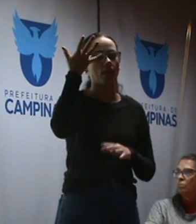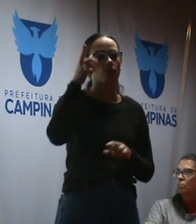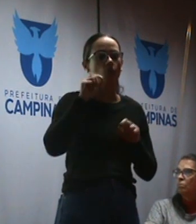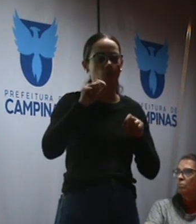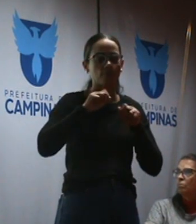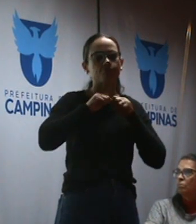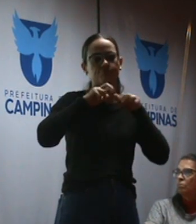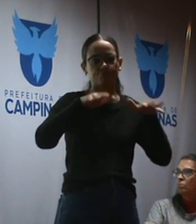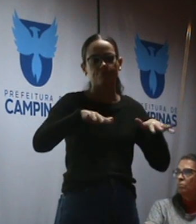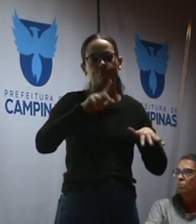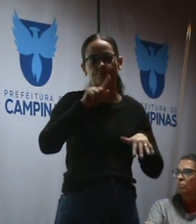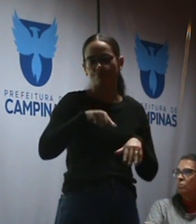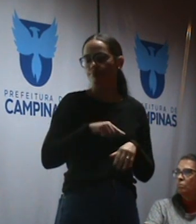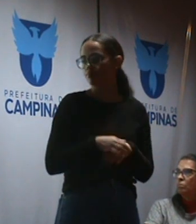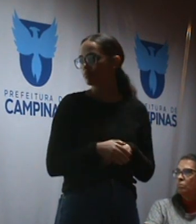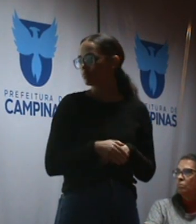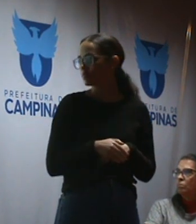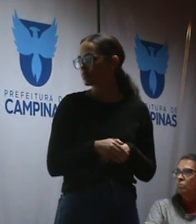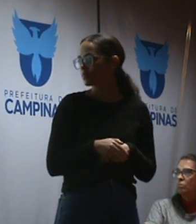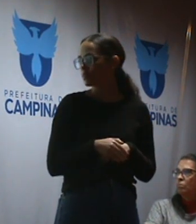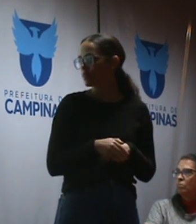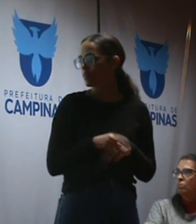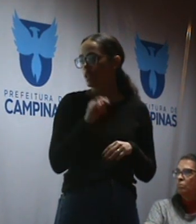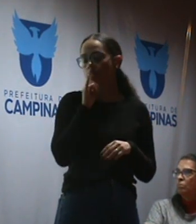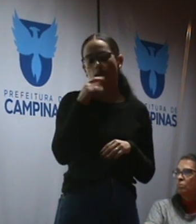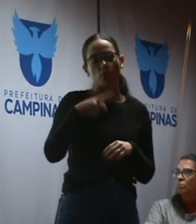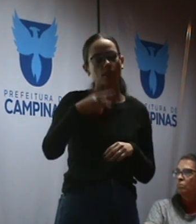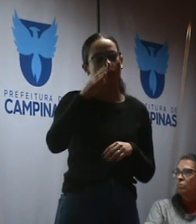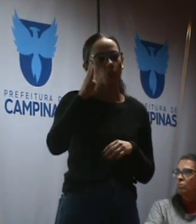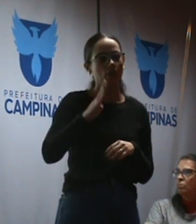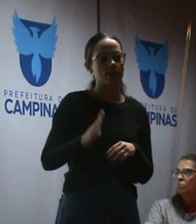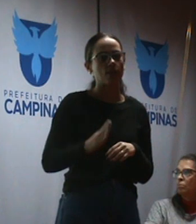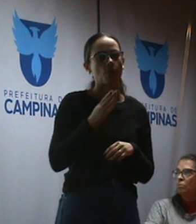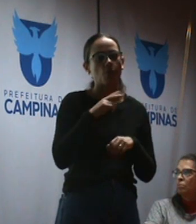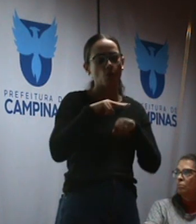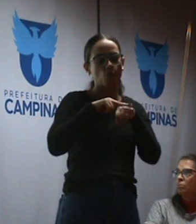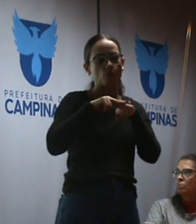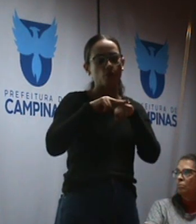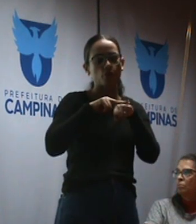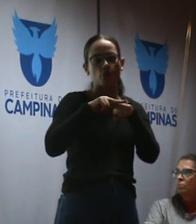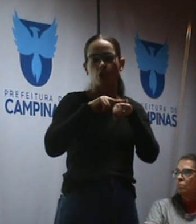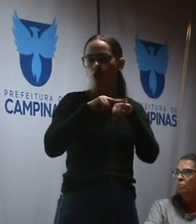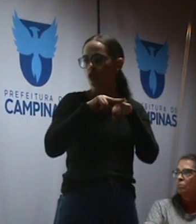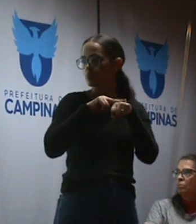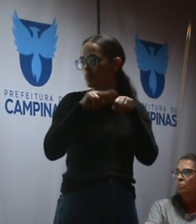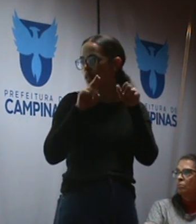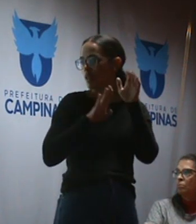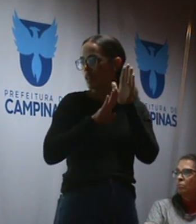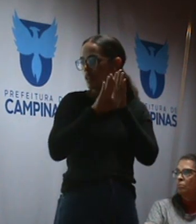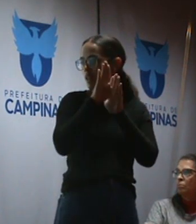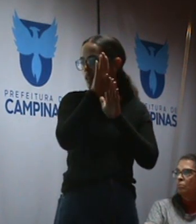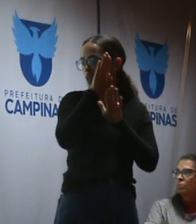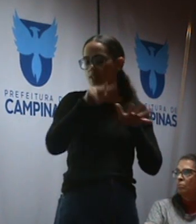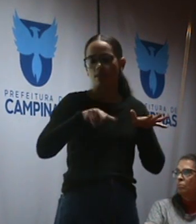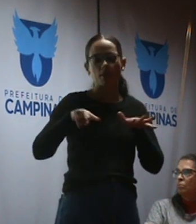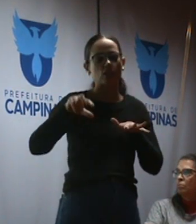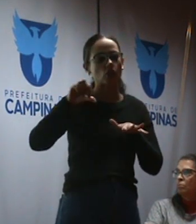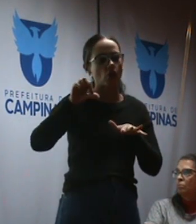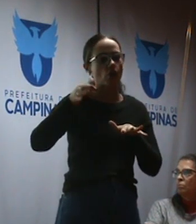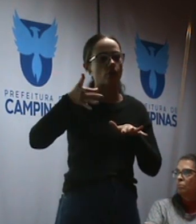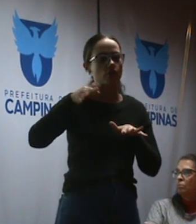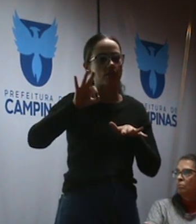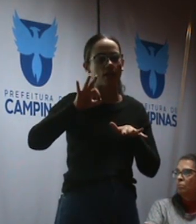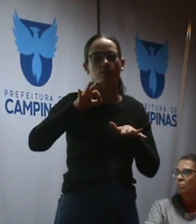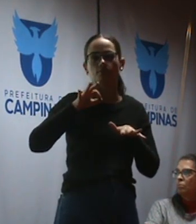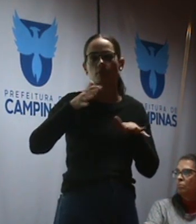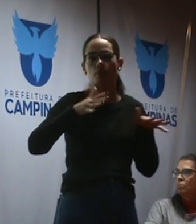está acima do normal. A gente entrou aqui no Brasil, numa situação epidêmica, em torno da semana 9 e 10, que é aí lá